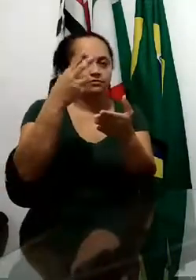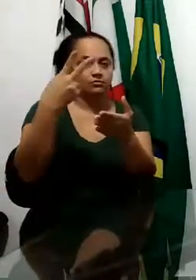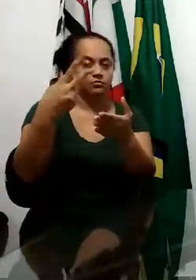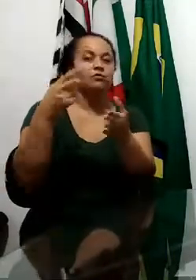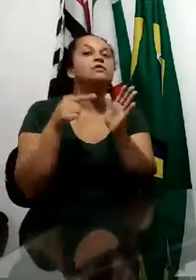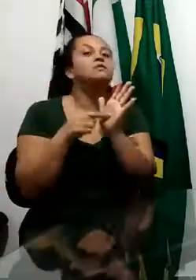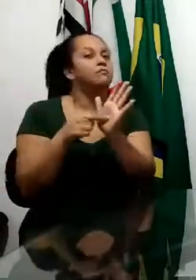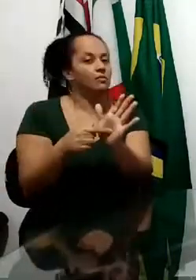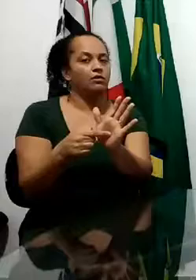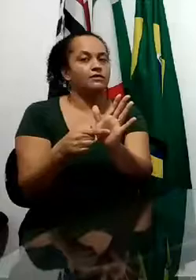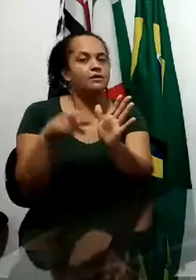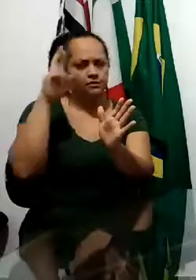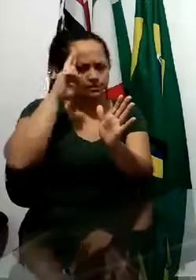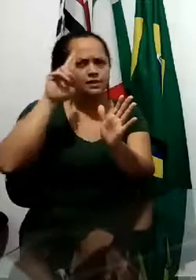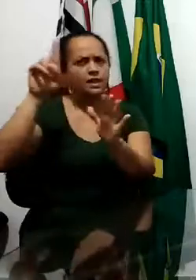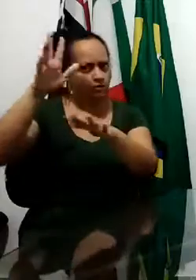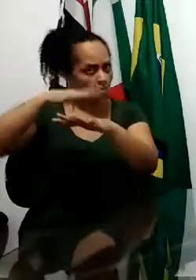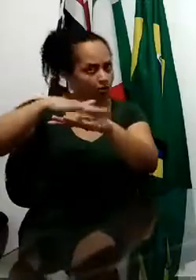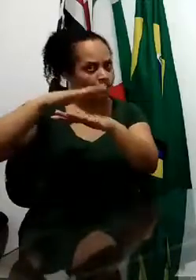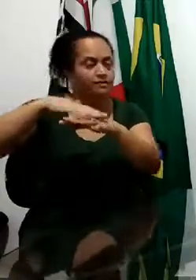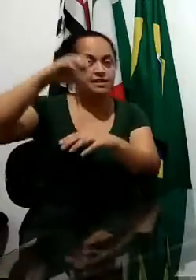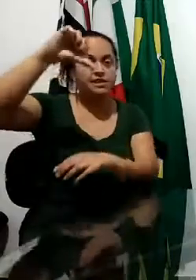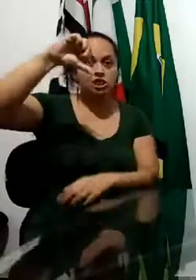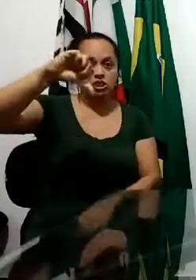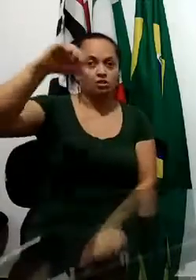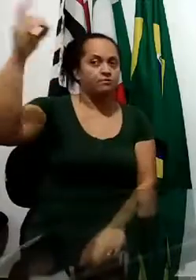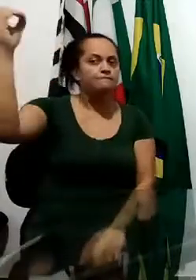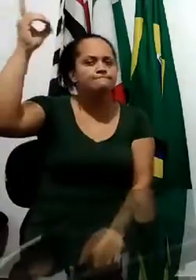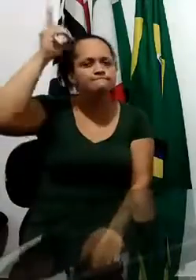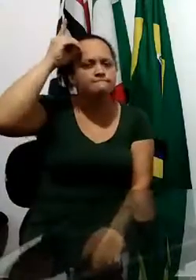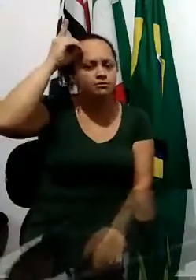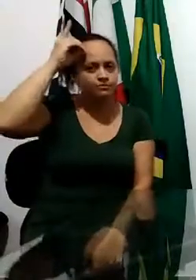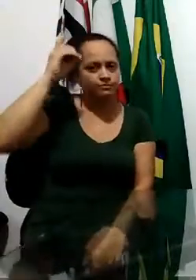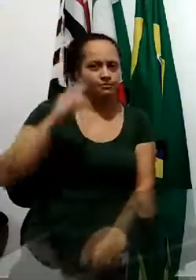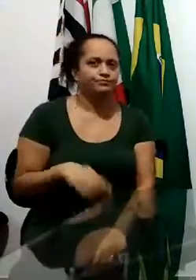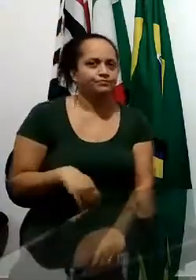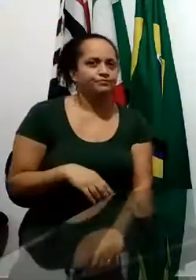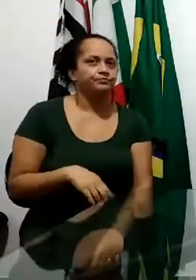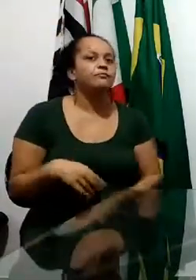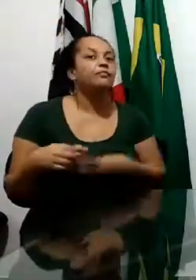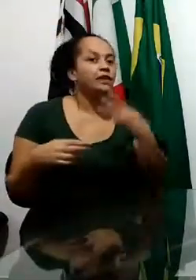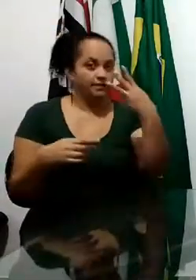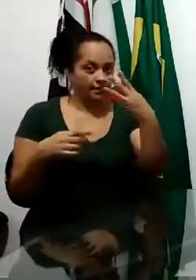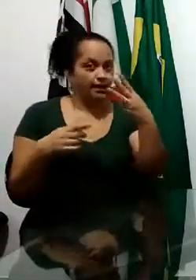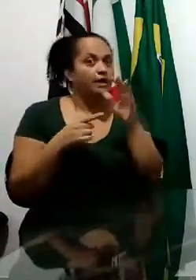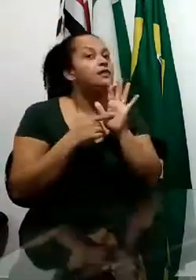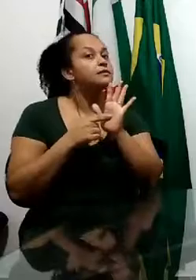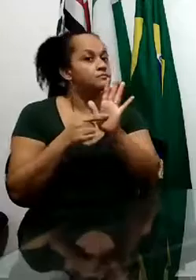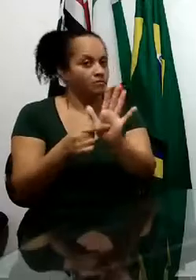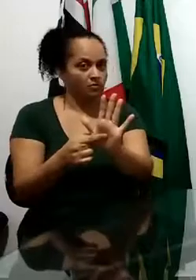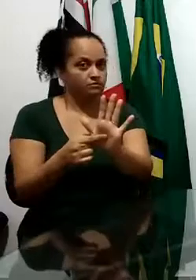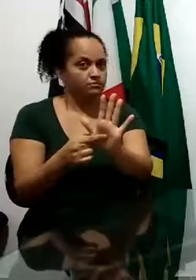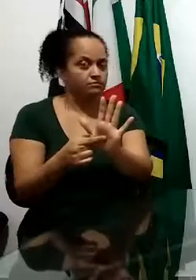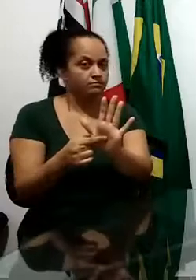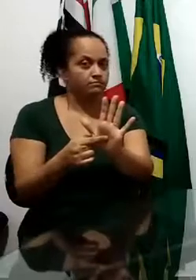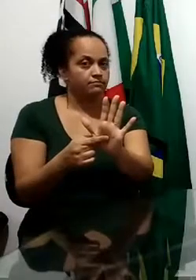9 dons espirituais. 3 dons que mostram alguma